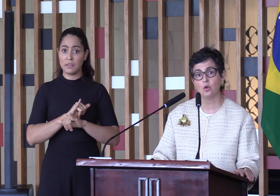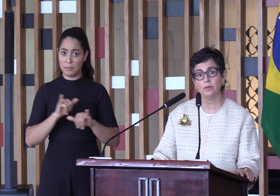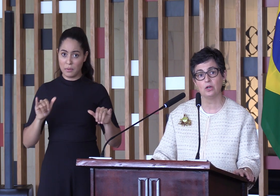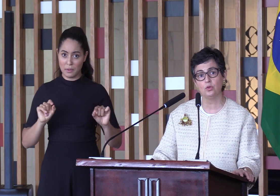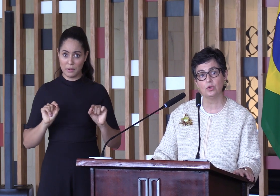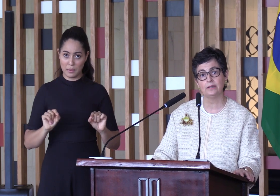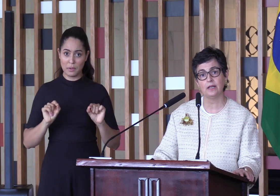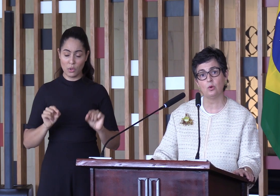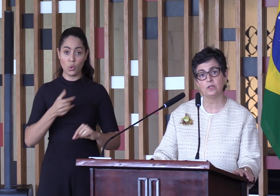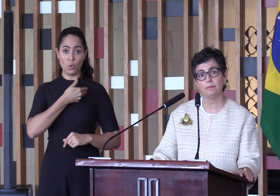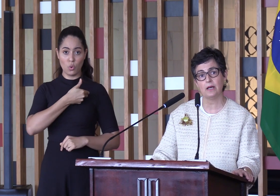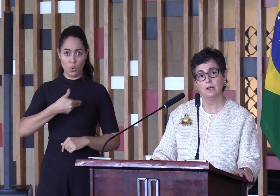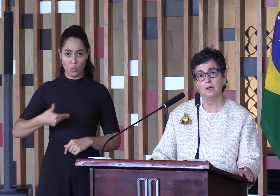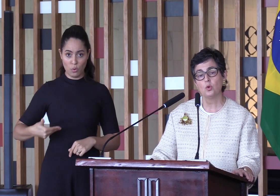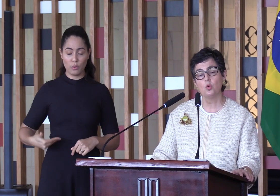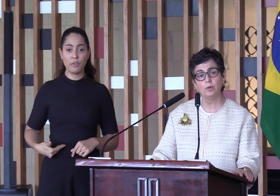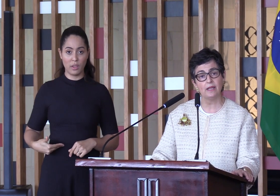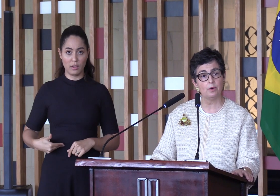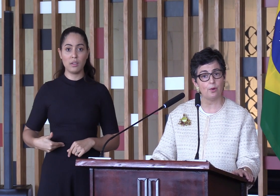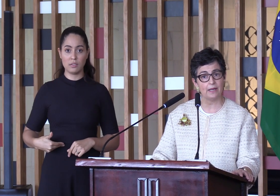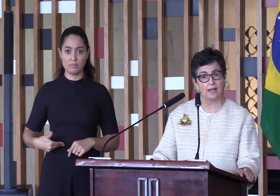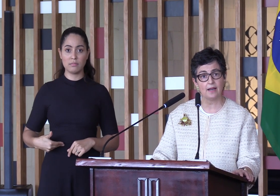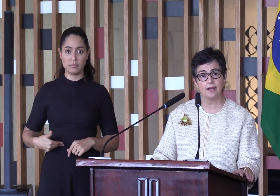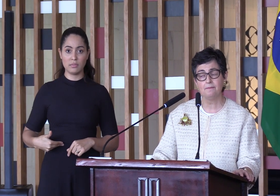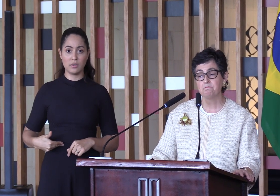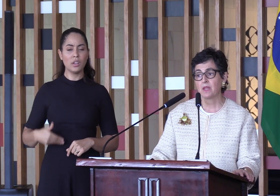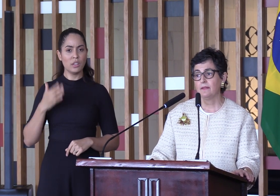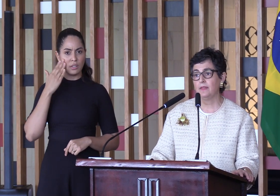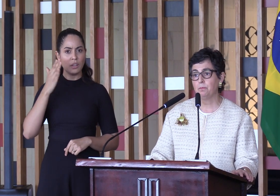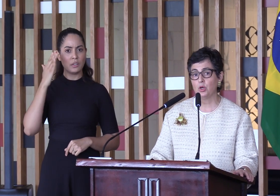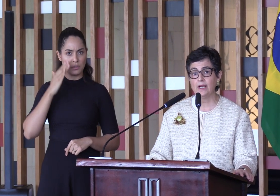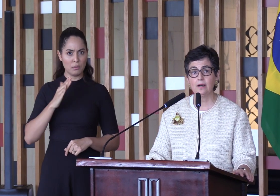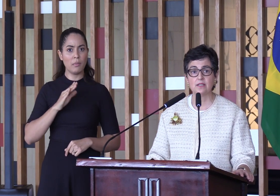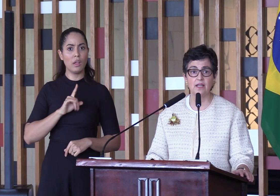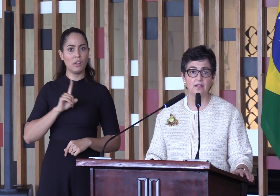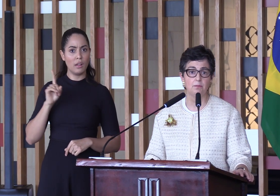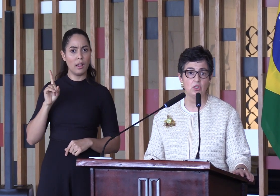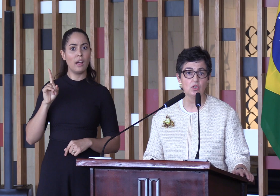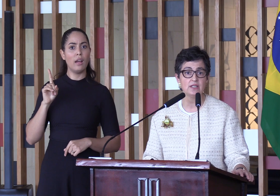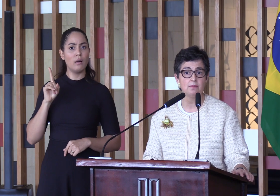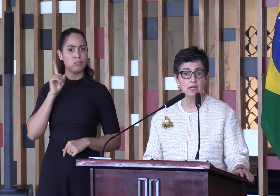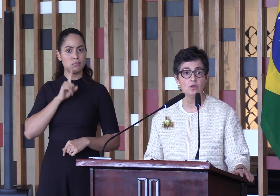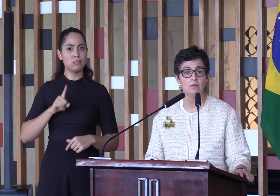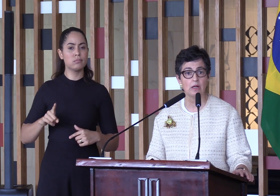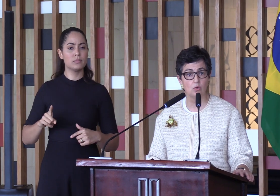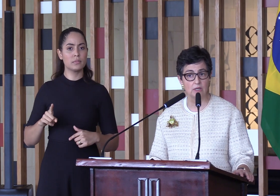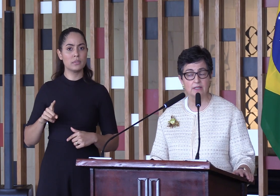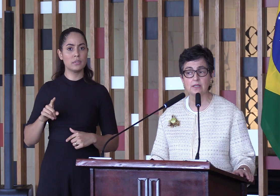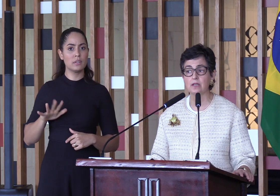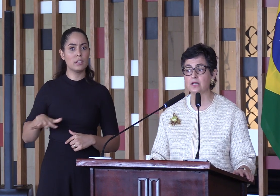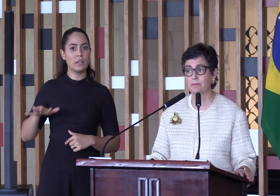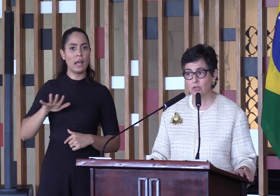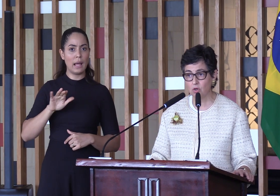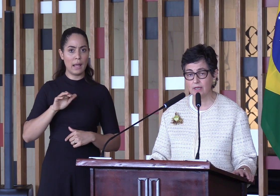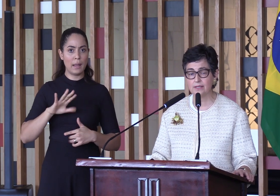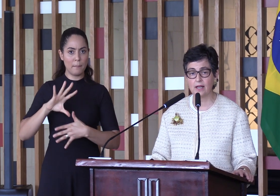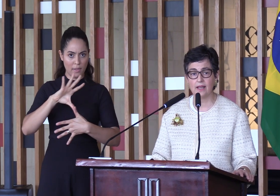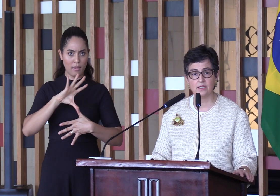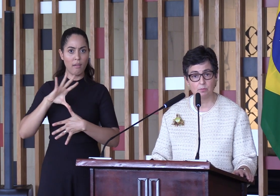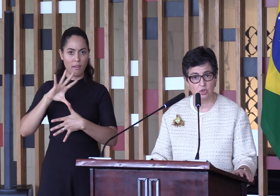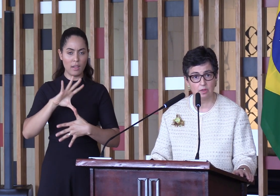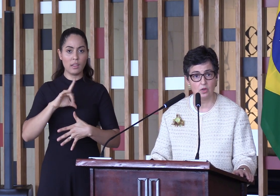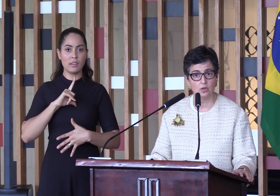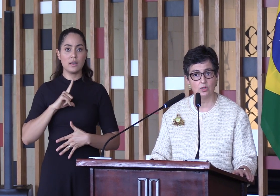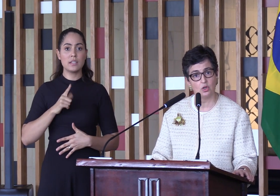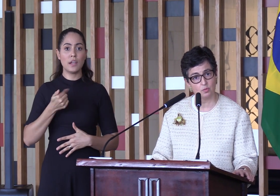presidente do governo durante a última cumpre ibero-americana de colocar sete milhões e meio de vacunas españolas